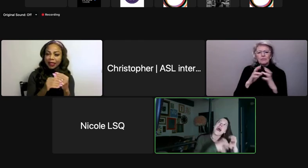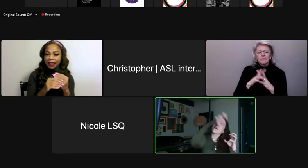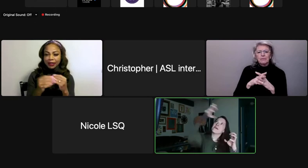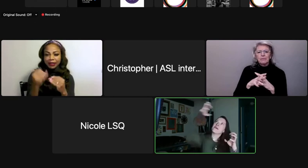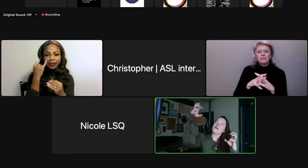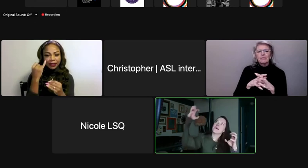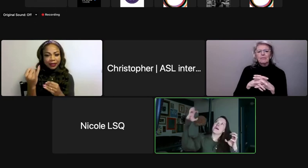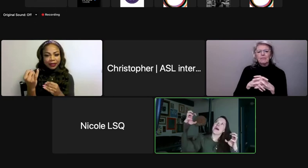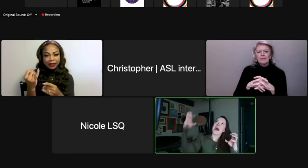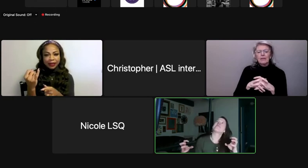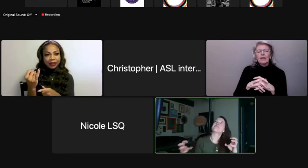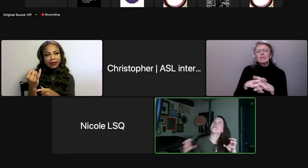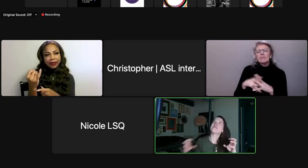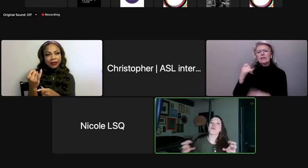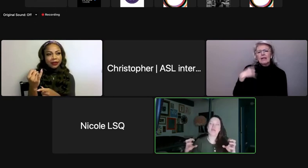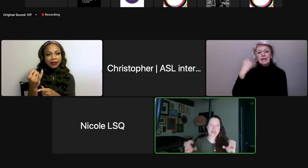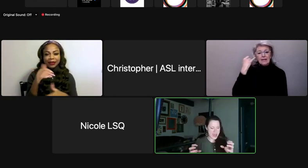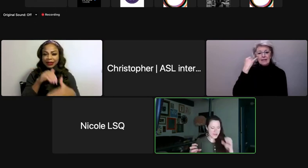l'idée